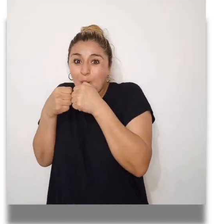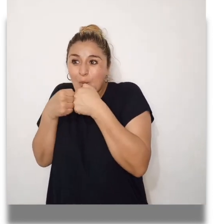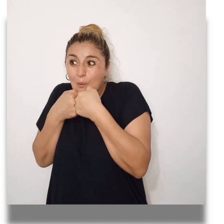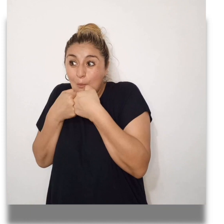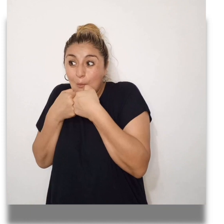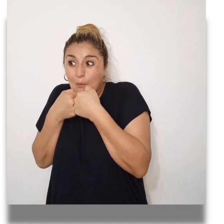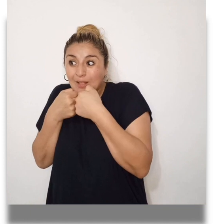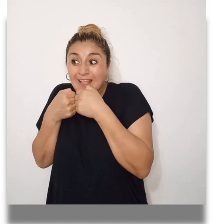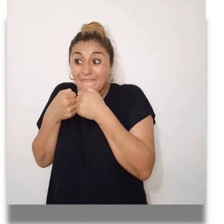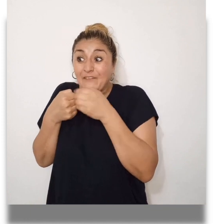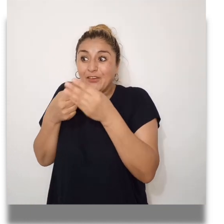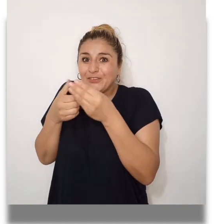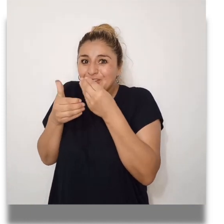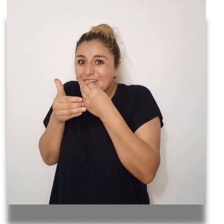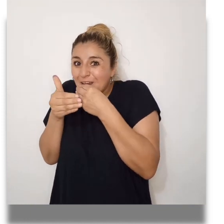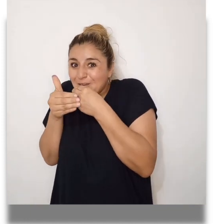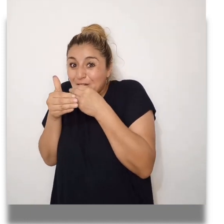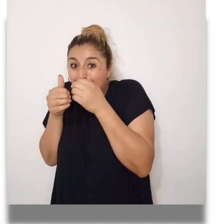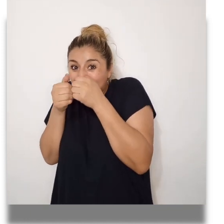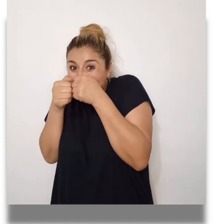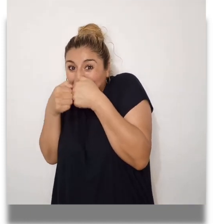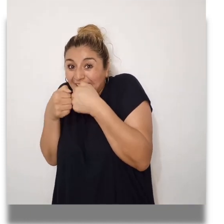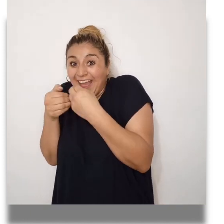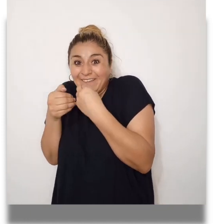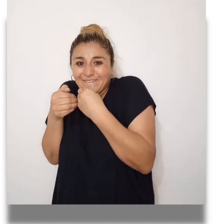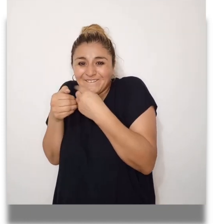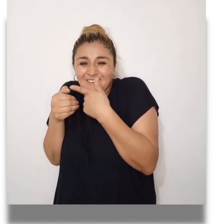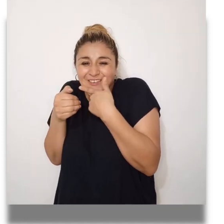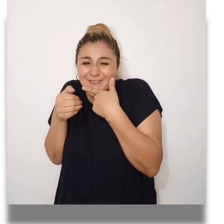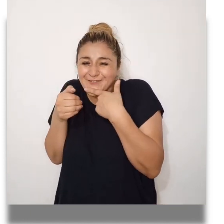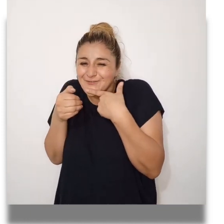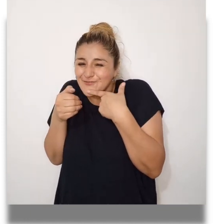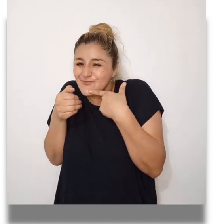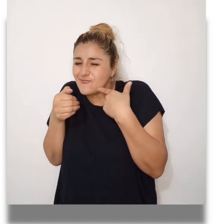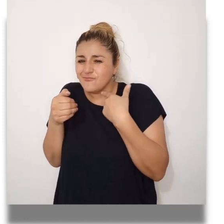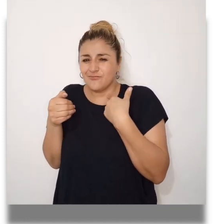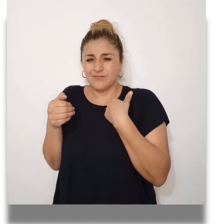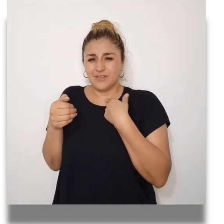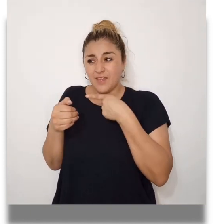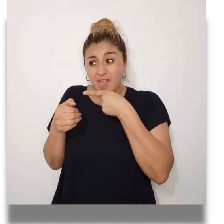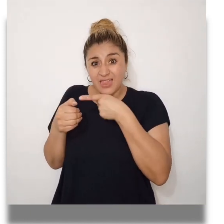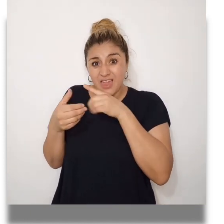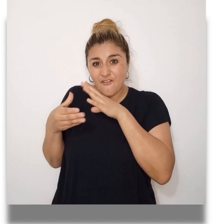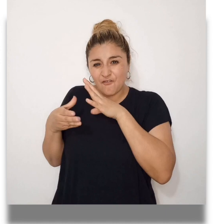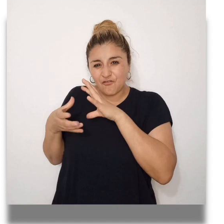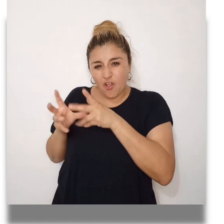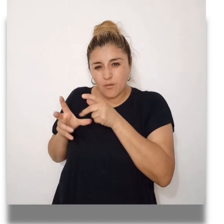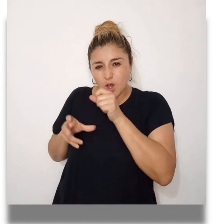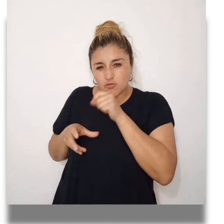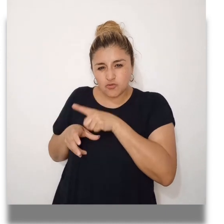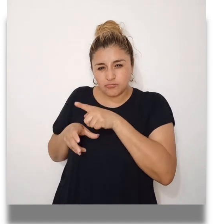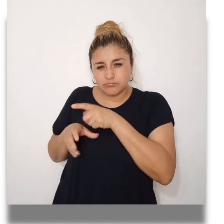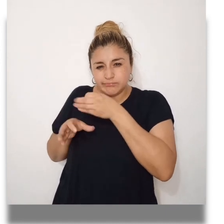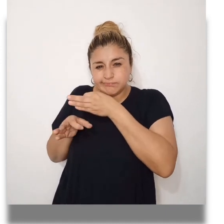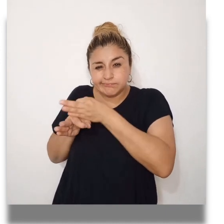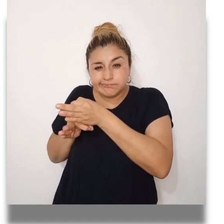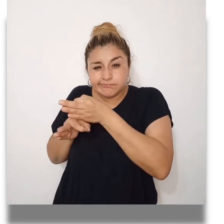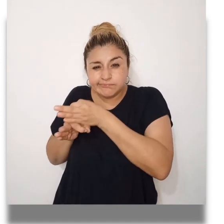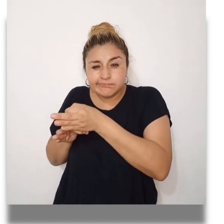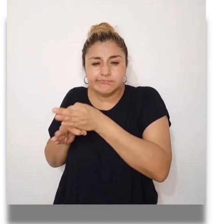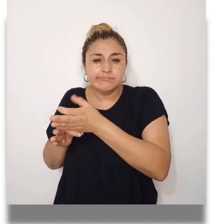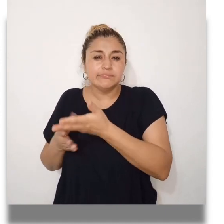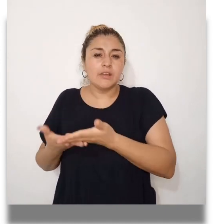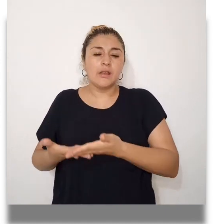pan comido a escondidas. Pourquoi parle du pain caché? ¿Por qué habla de